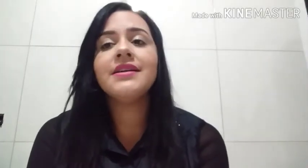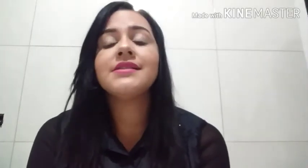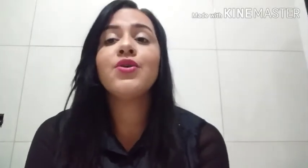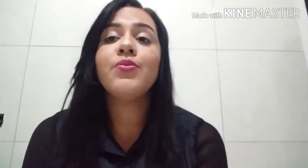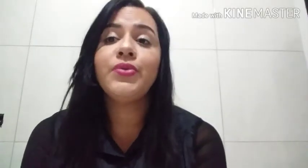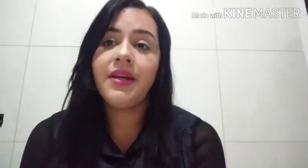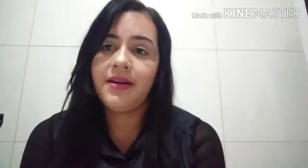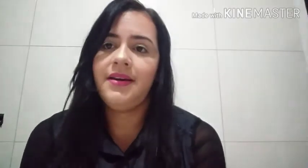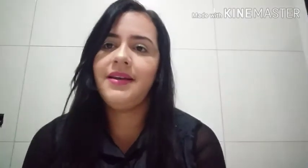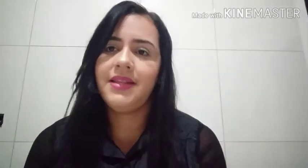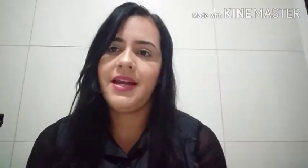se comunica, ela interage.